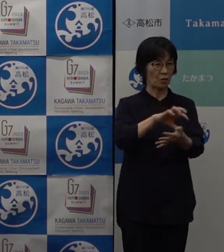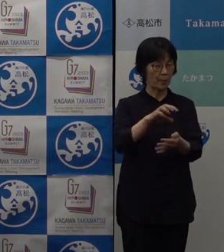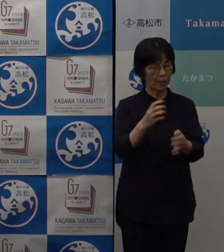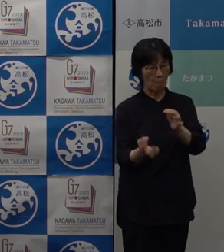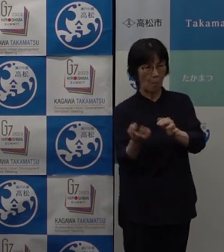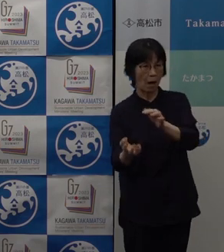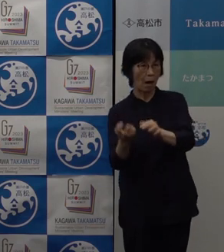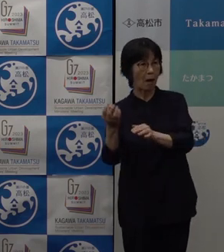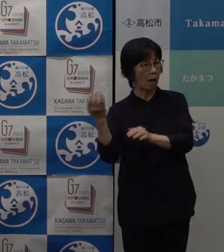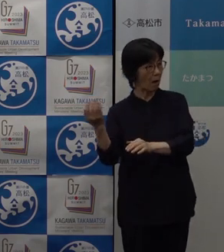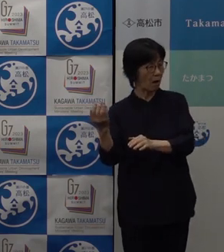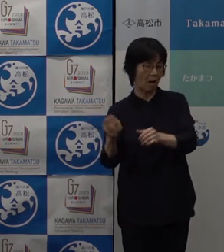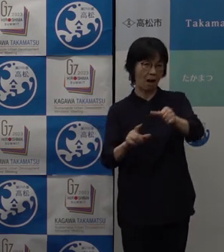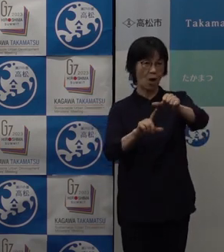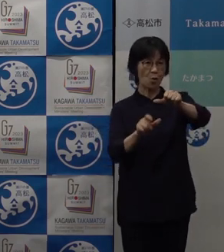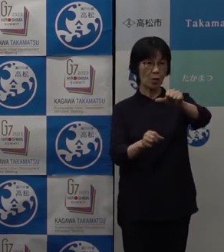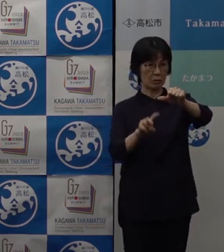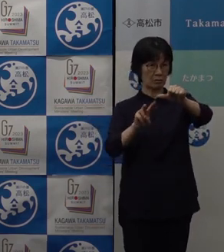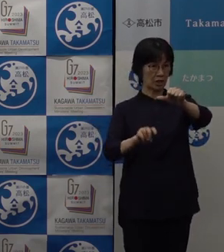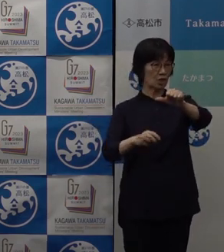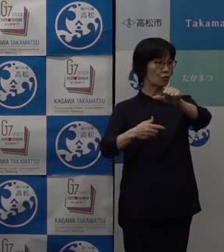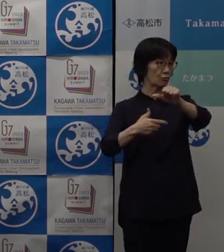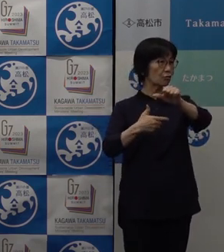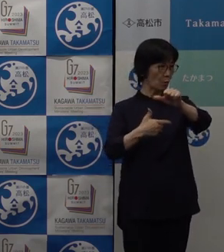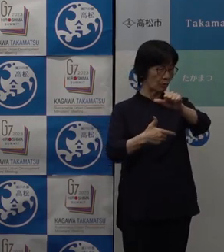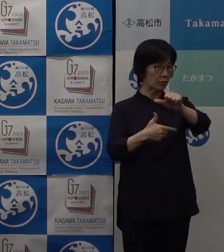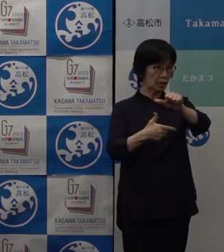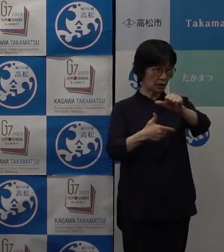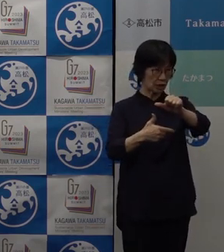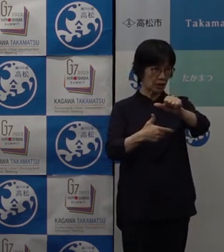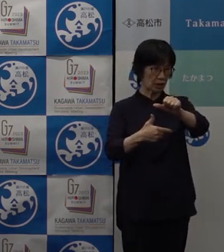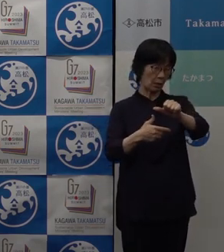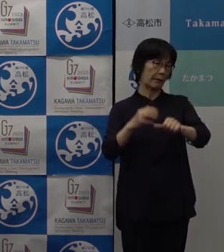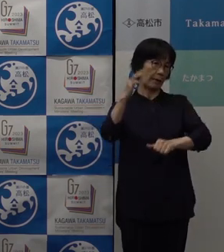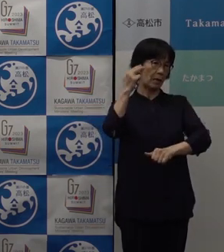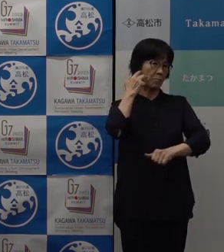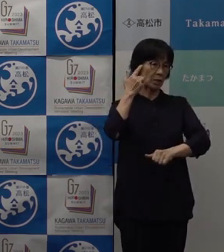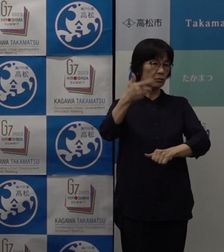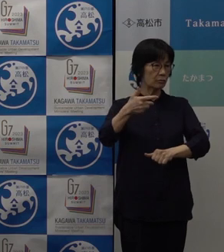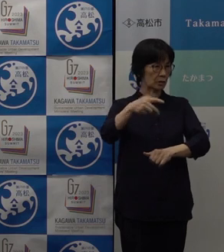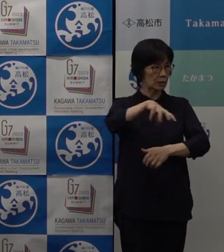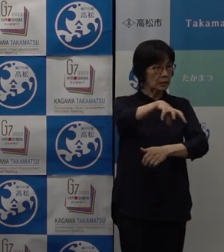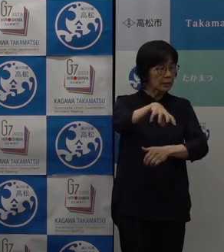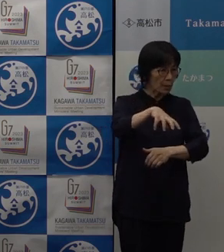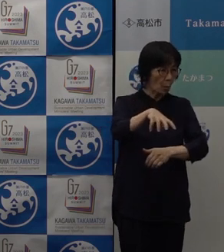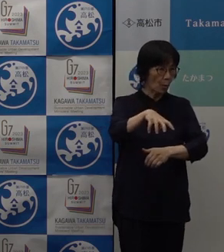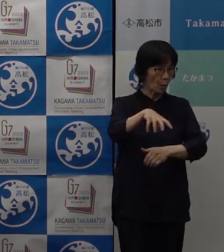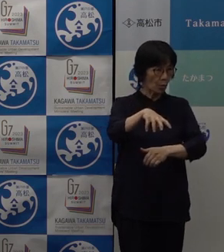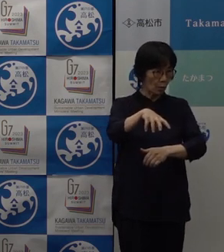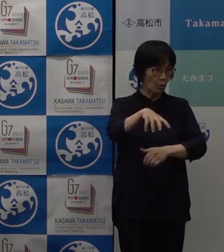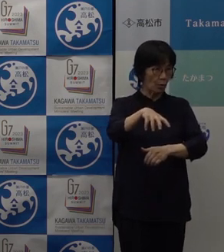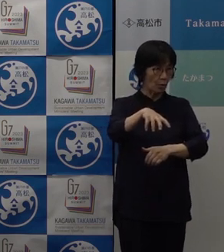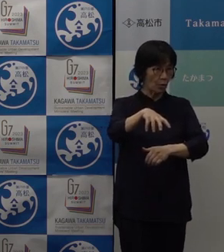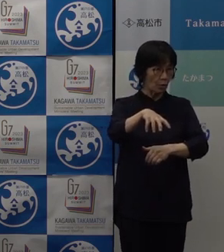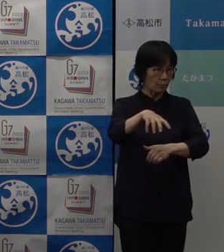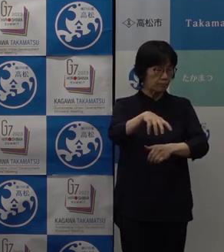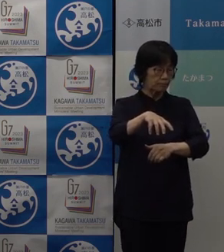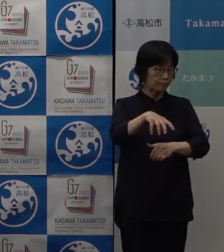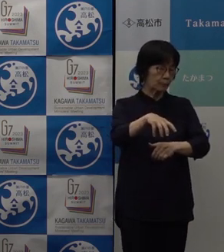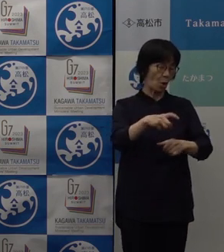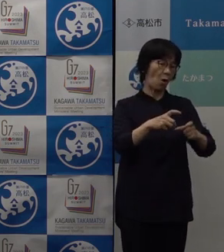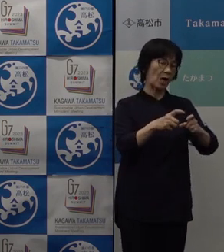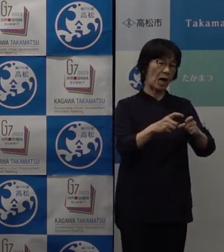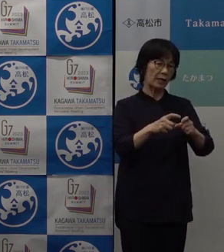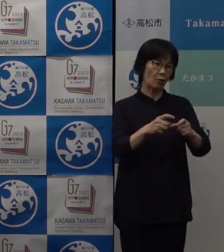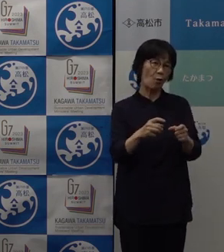先月26日坂町市でも国の給付金などを受け取る公金受取口座が誤って別人のマイナンバーに紐付けられるトラブル